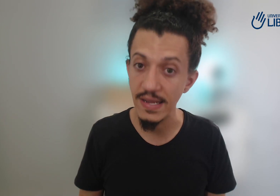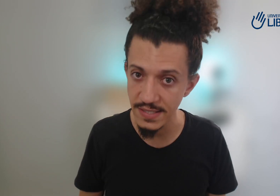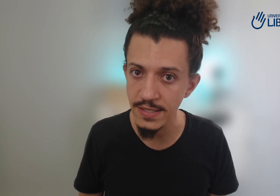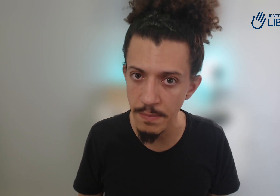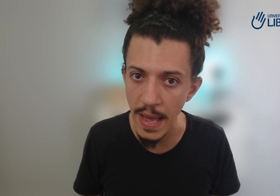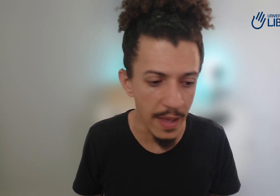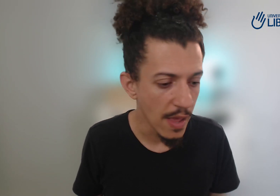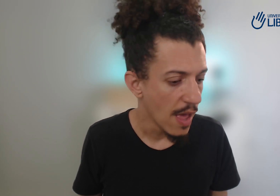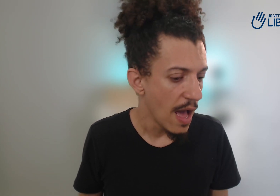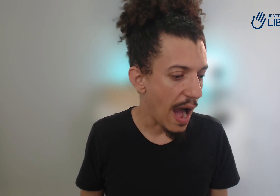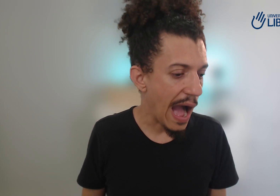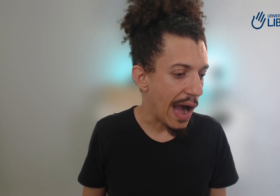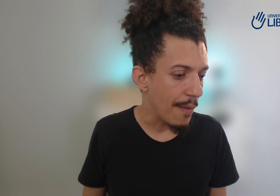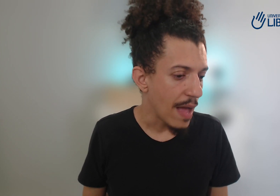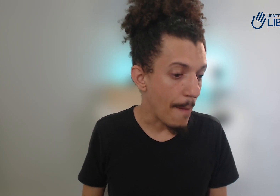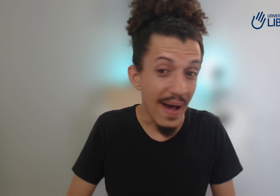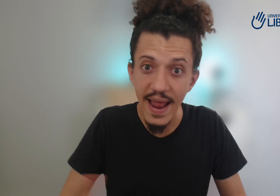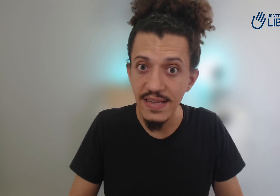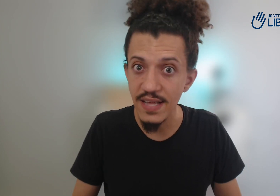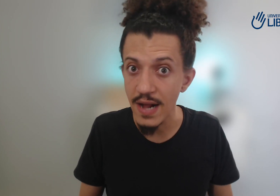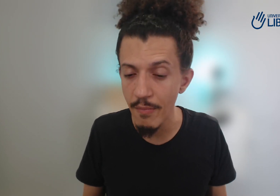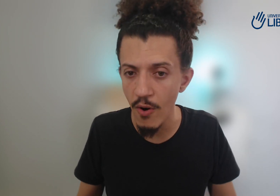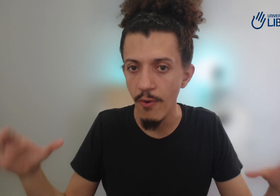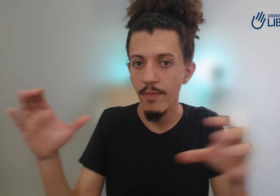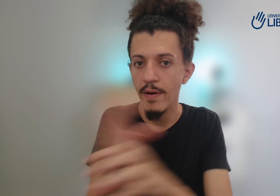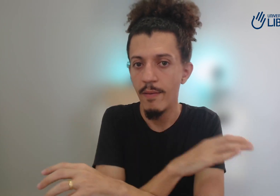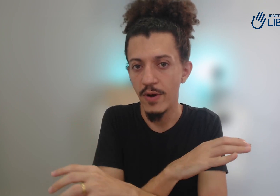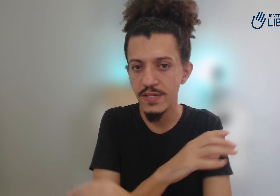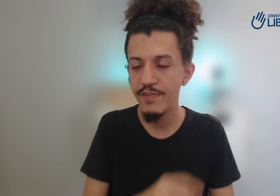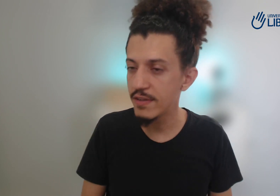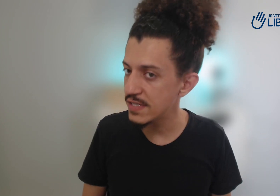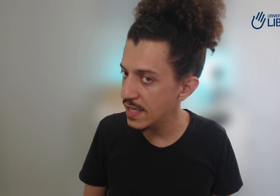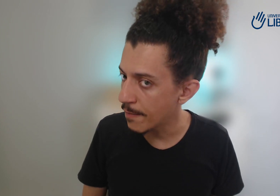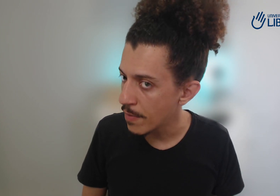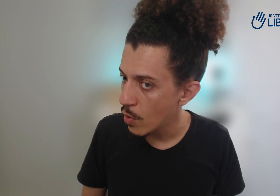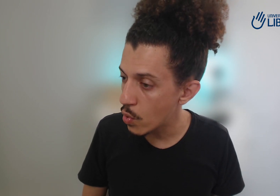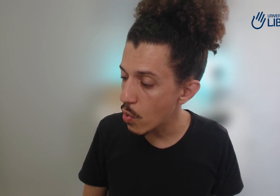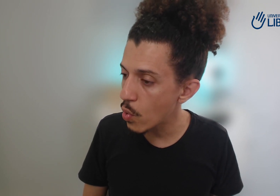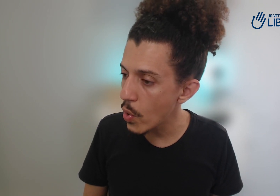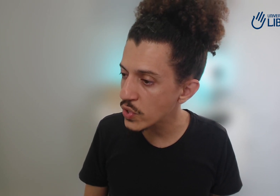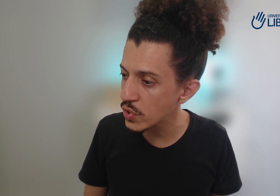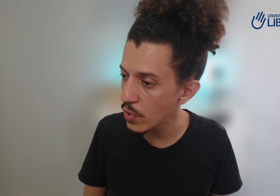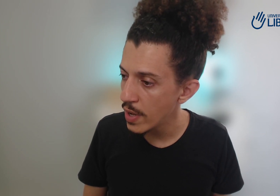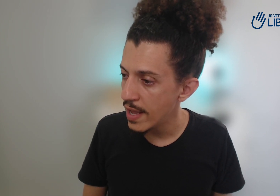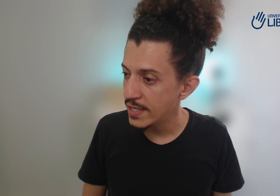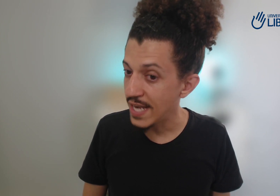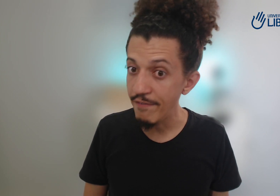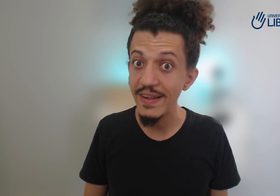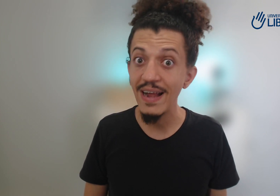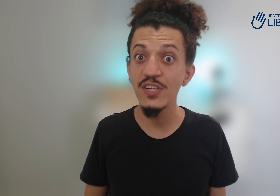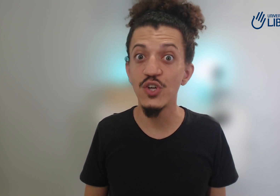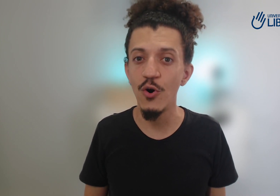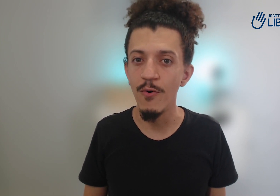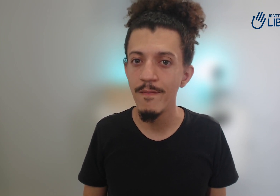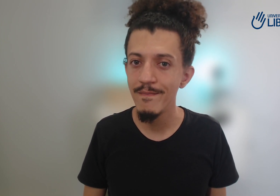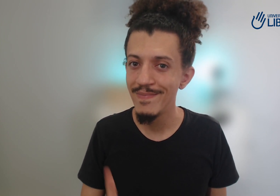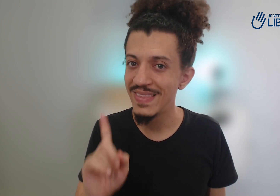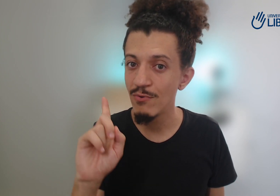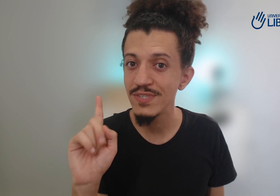assim também. Ah, a palestra acabou, pode ser feito assim. O concurso já finalizou, não